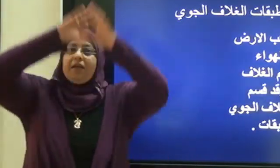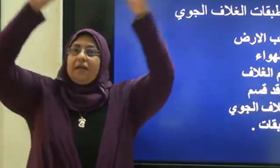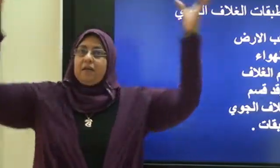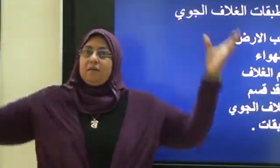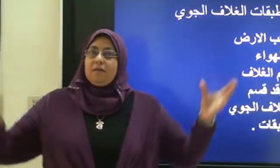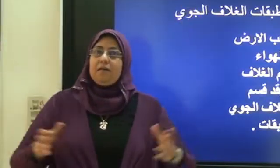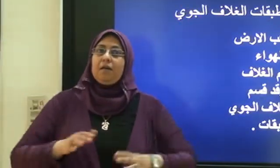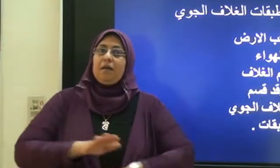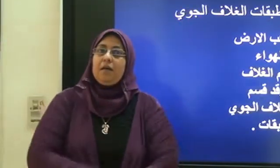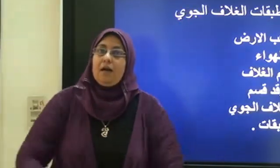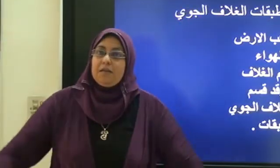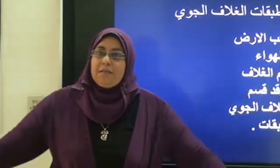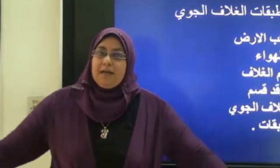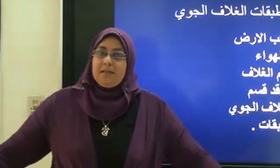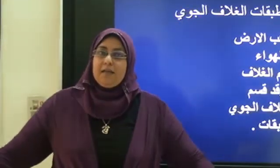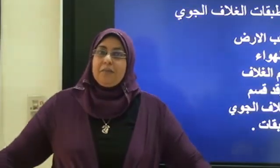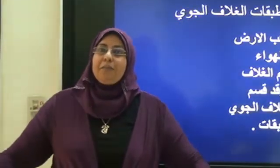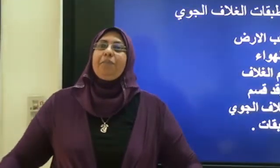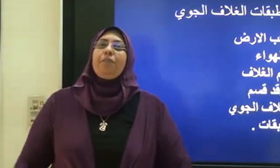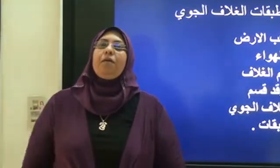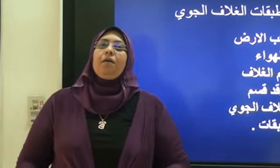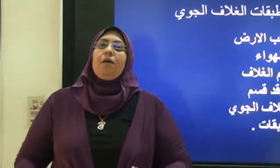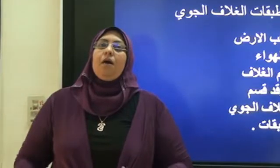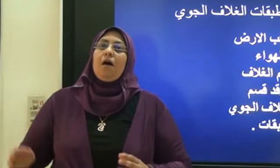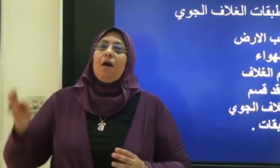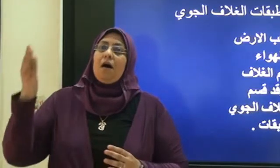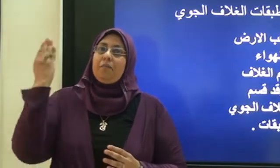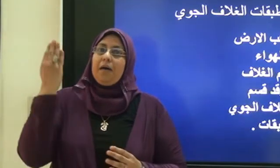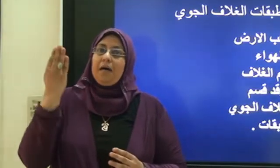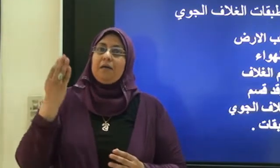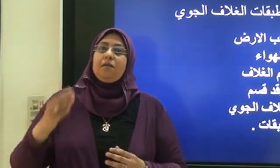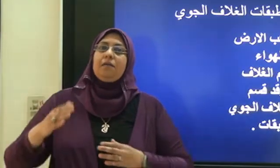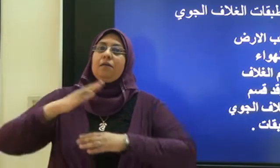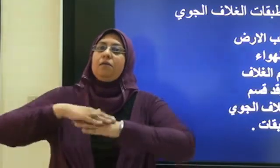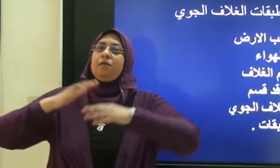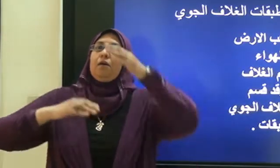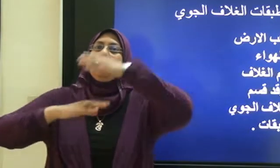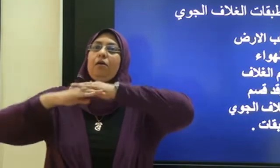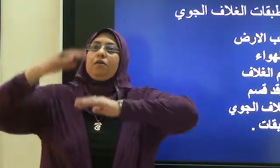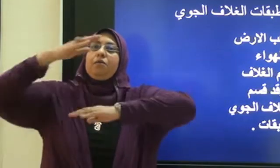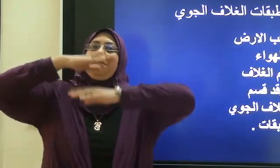حوالين الأرض بتاعتنا أربع طبقات